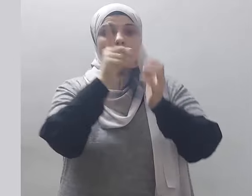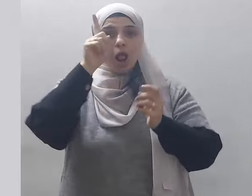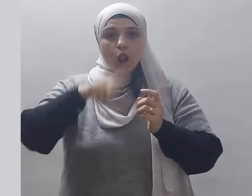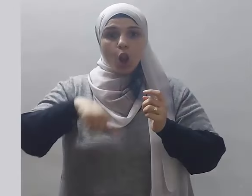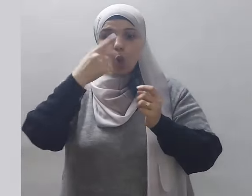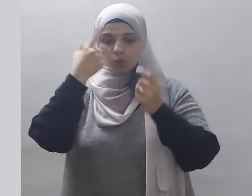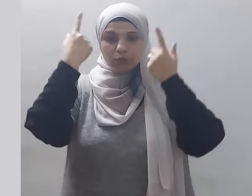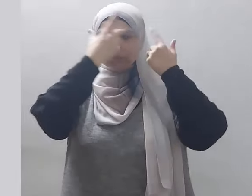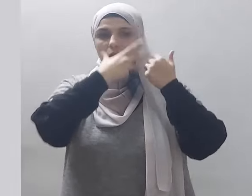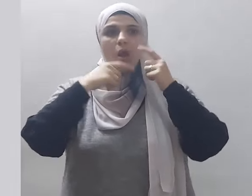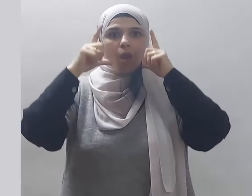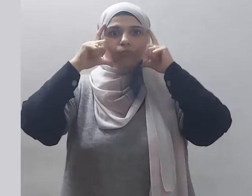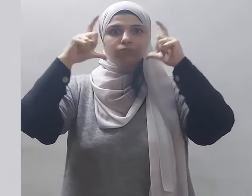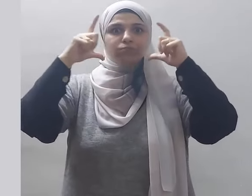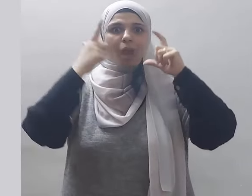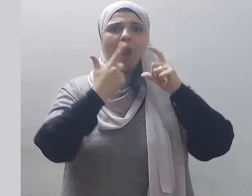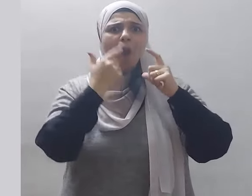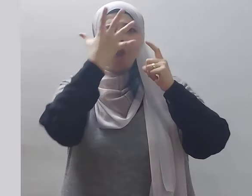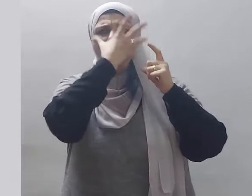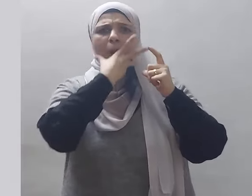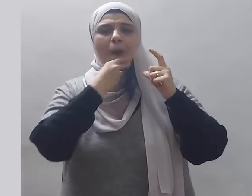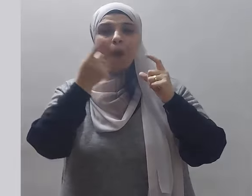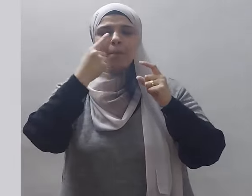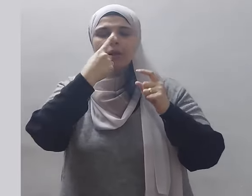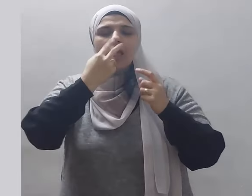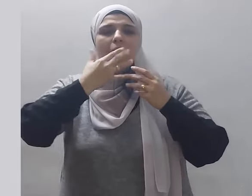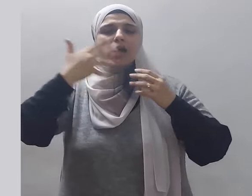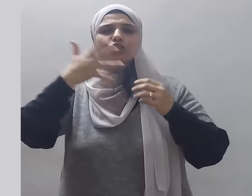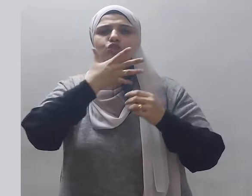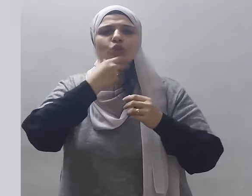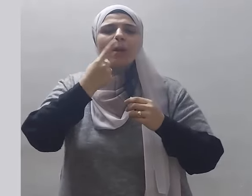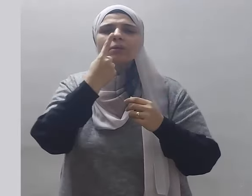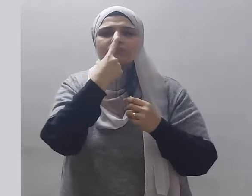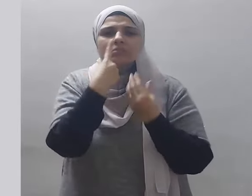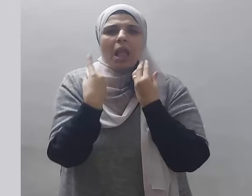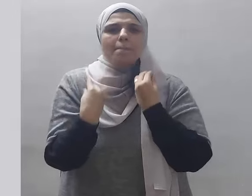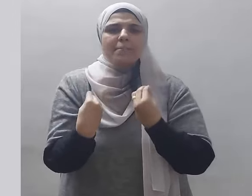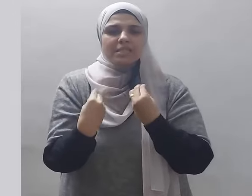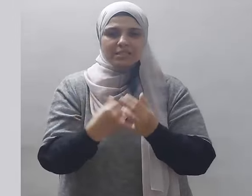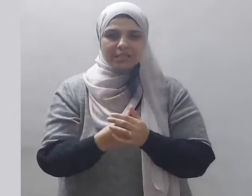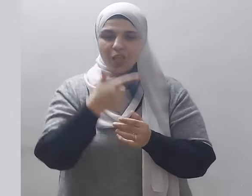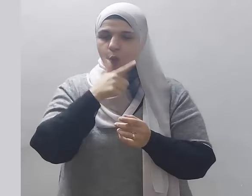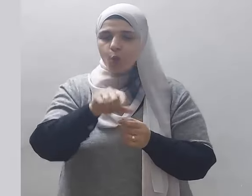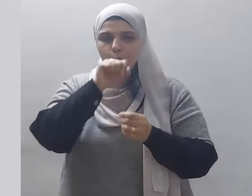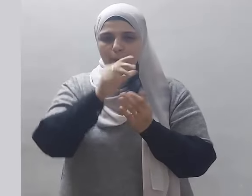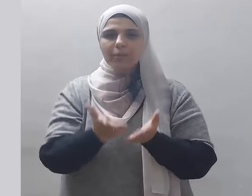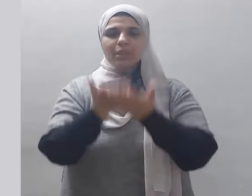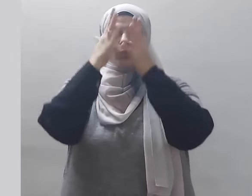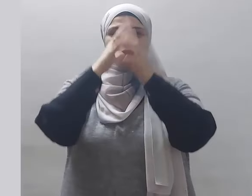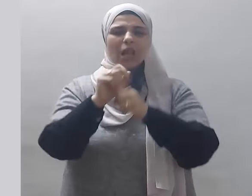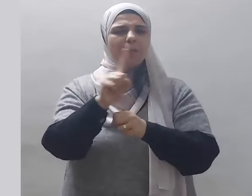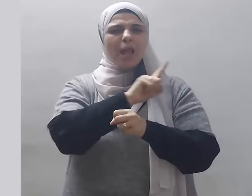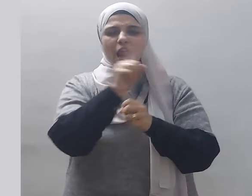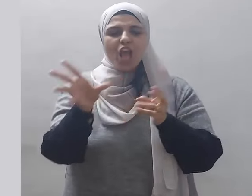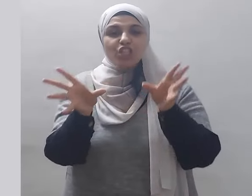والريح ريح المسك ويقول صلى الله عليه وسلم لا يجتمع غبار في سبيل الله